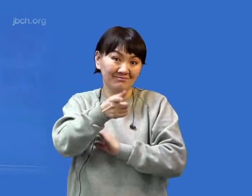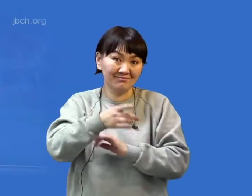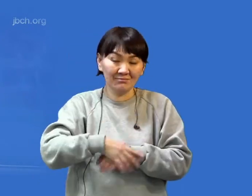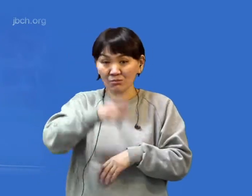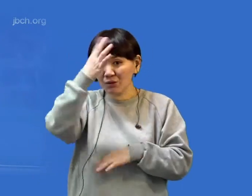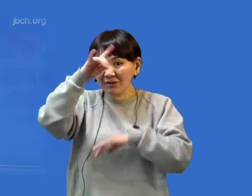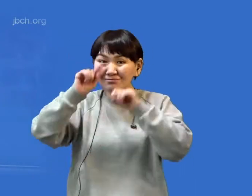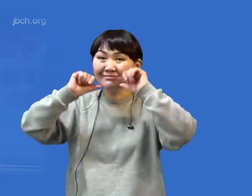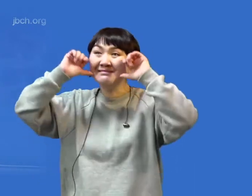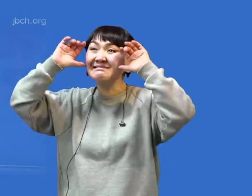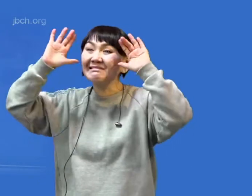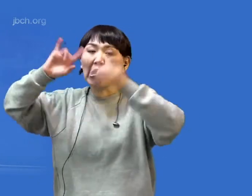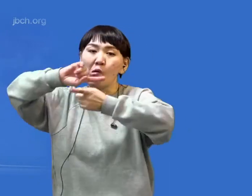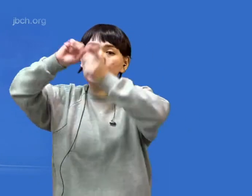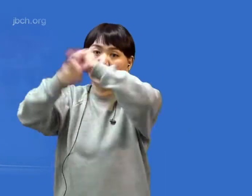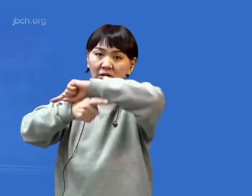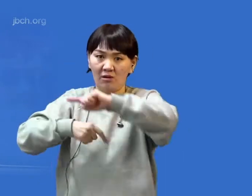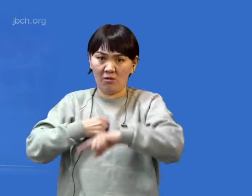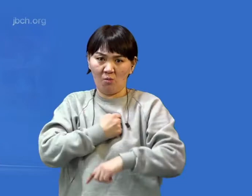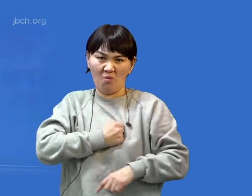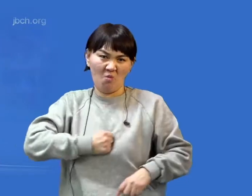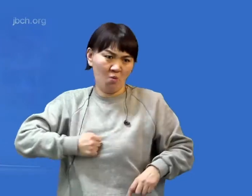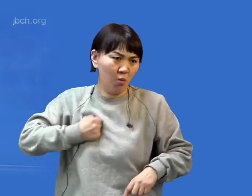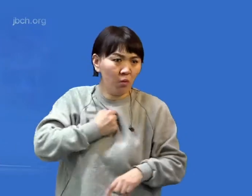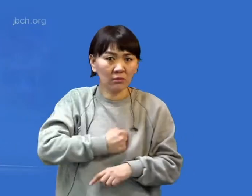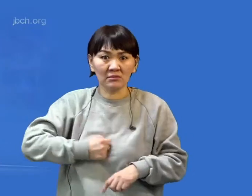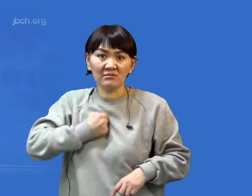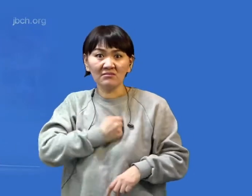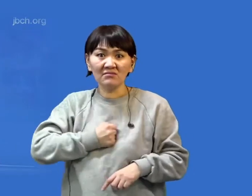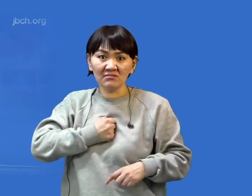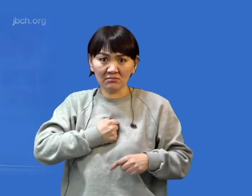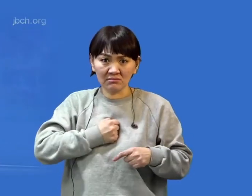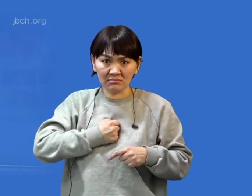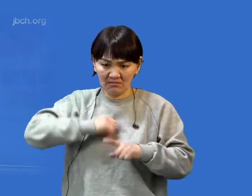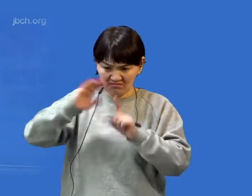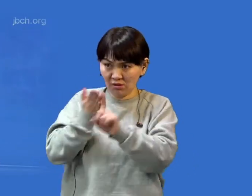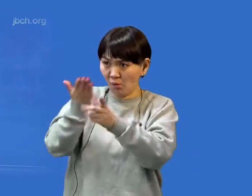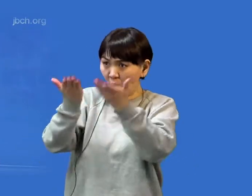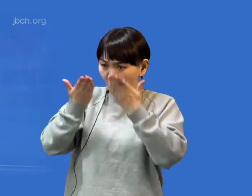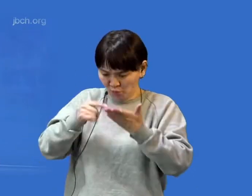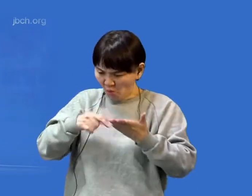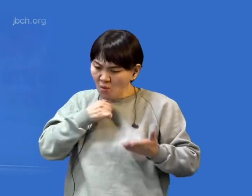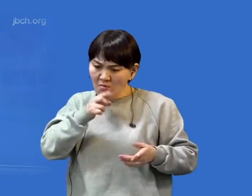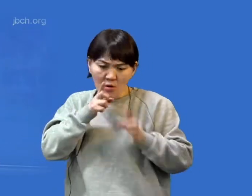Бурханы ерөөлийн оронд уур хилэнг хүртэж байгаа хэрнээ л тэрийг мэдэхгүй байна.